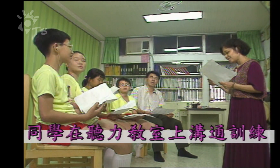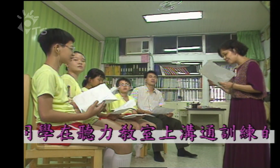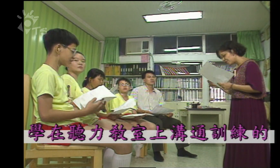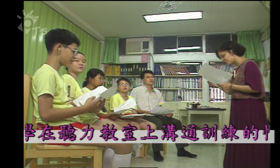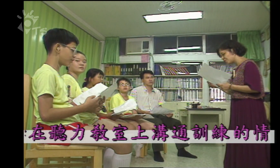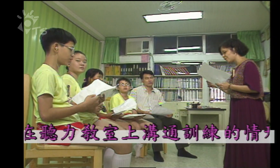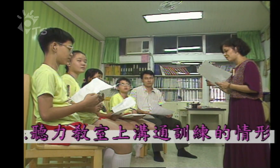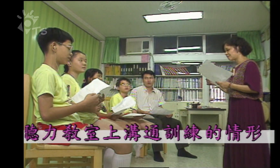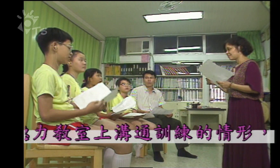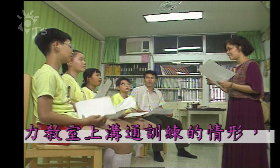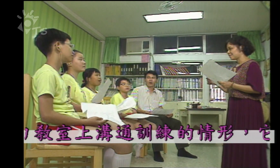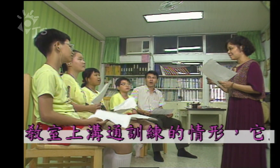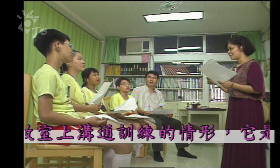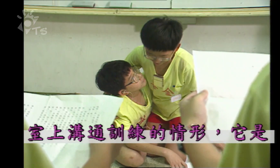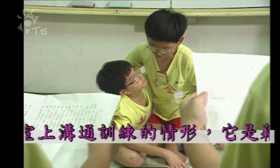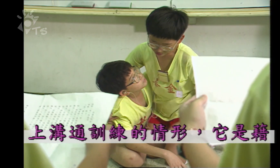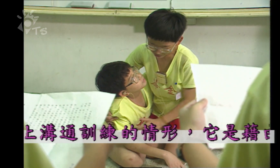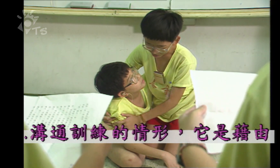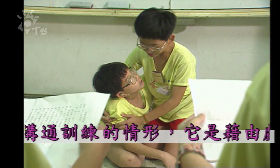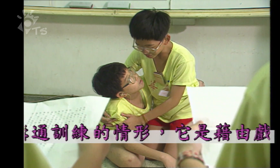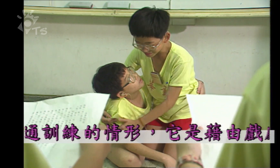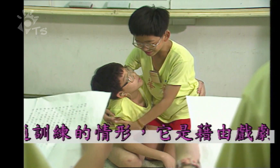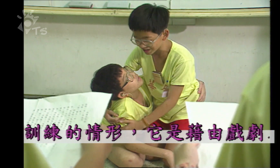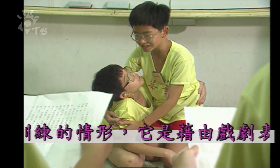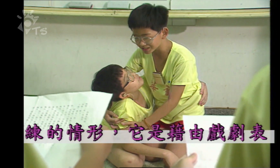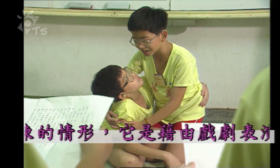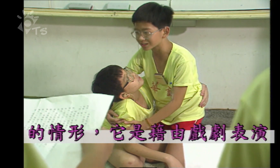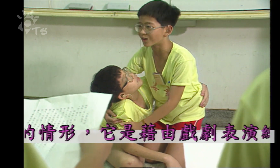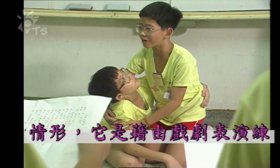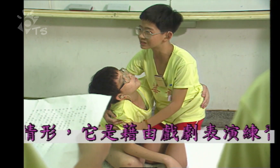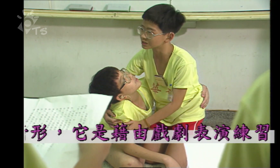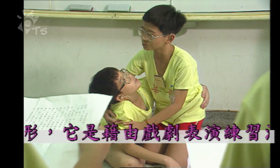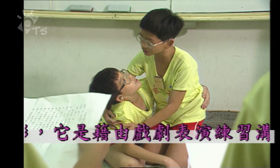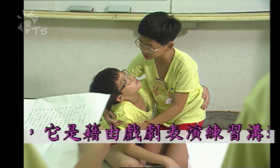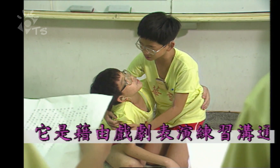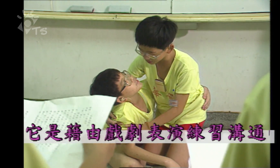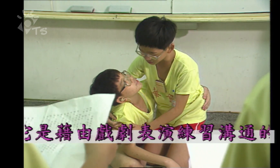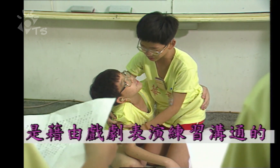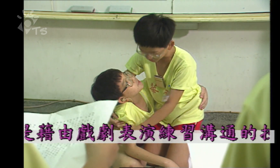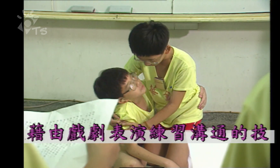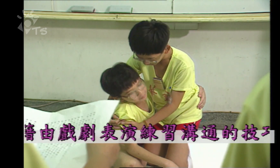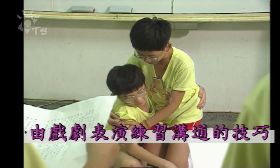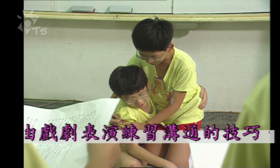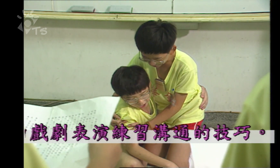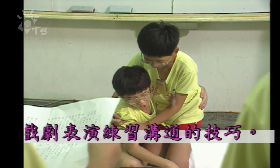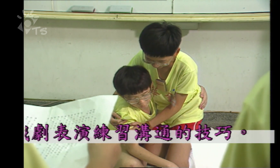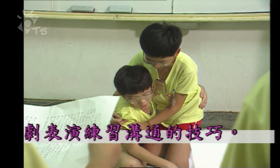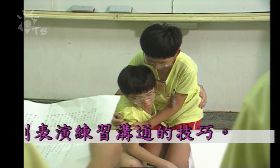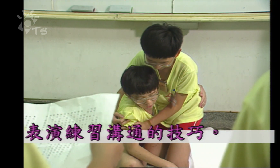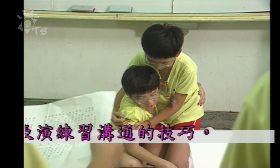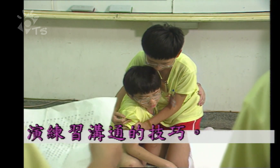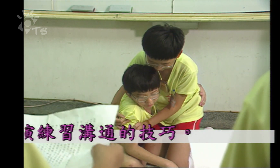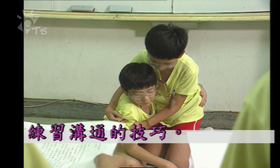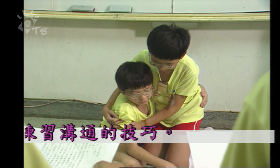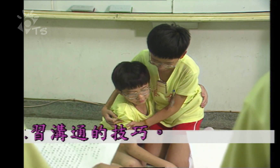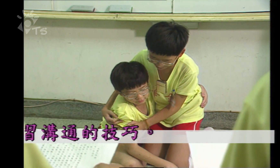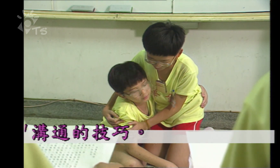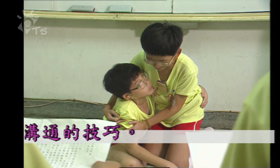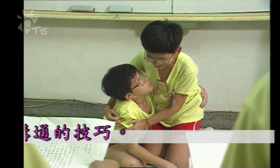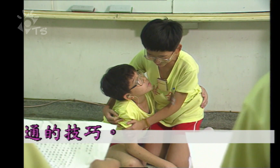救我！ 这样呢，你可以接受我喜欢的乐器了。 好温暖啊！ 你会动